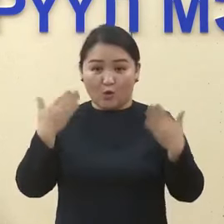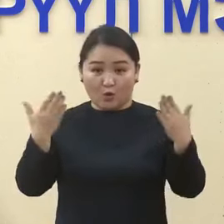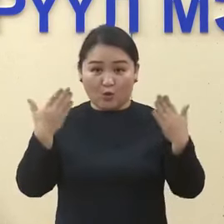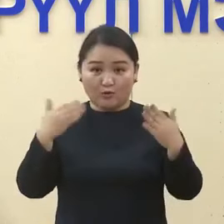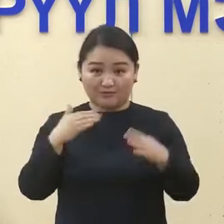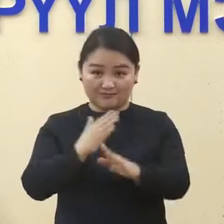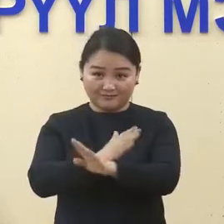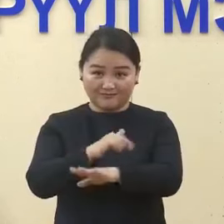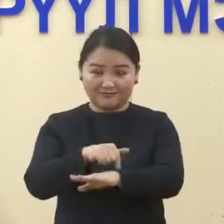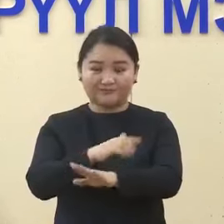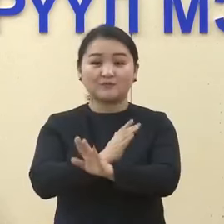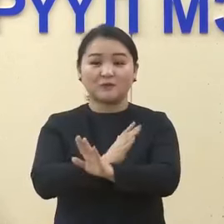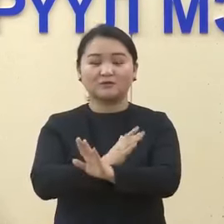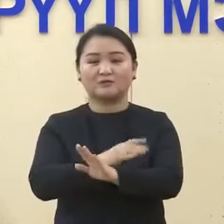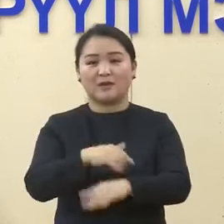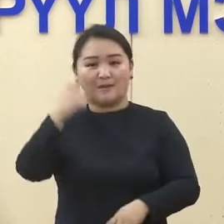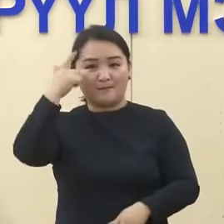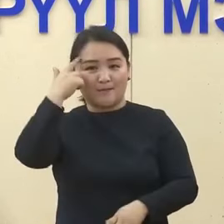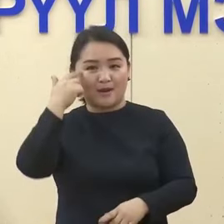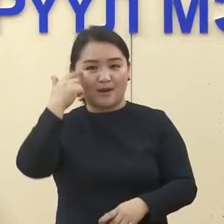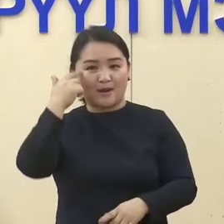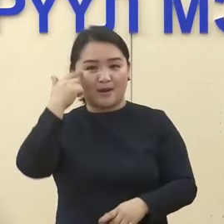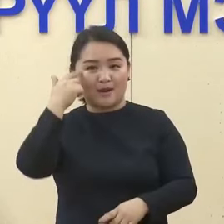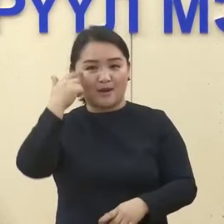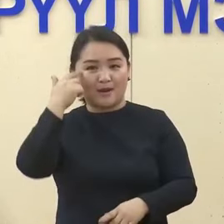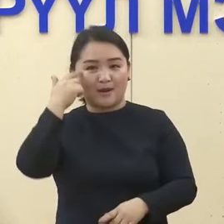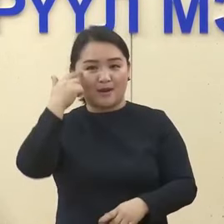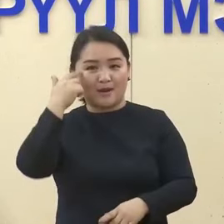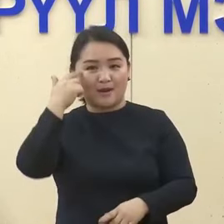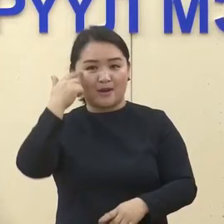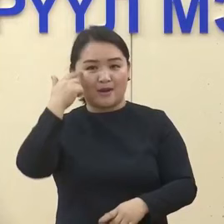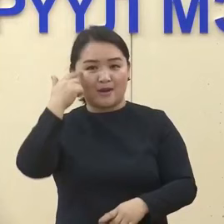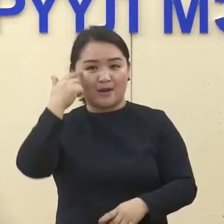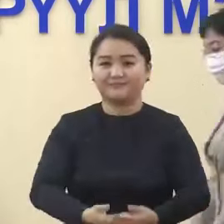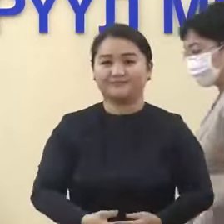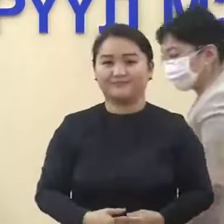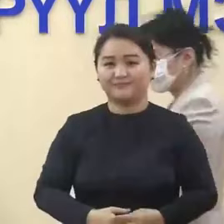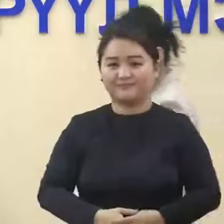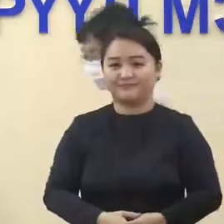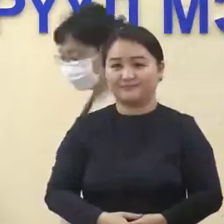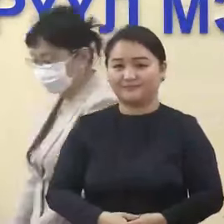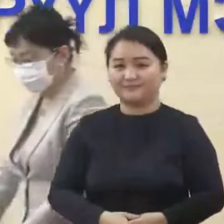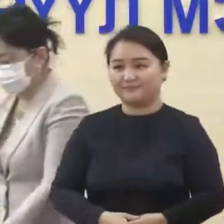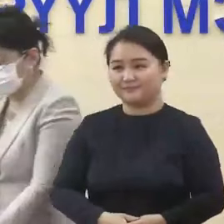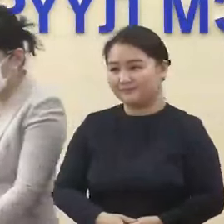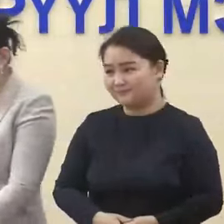ингээд маргааш одоо ээлж цагаараа уулзъя. Баярлалаа.